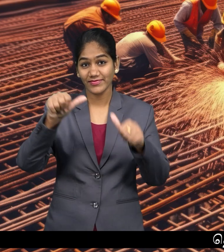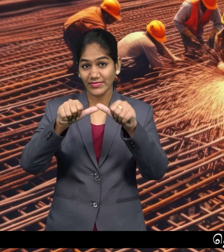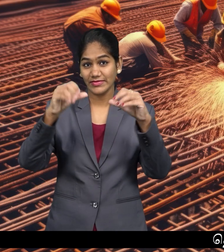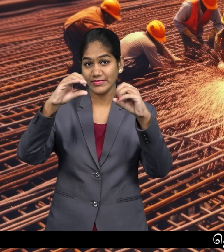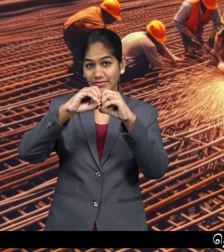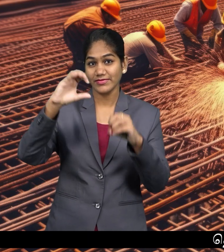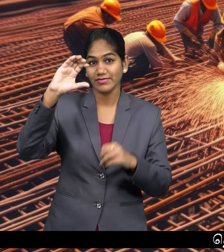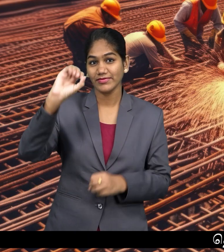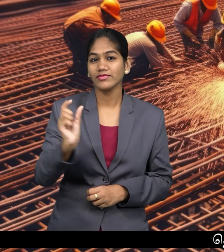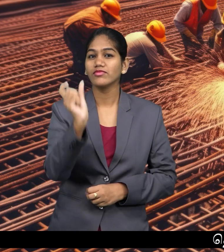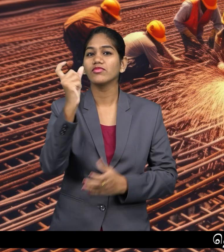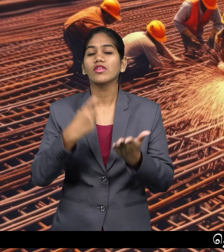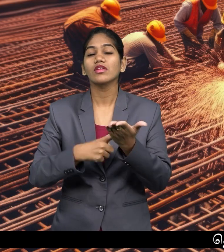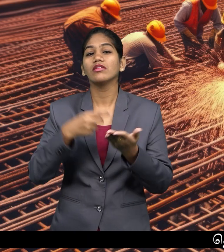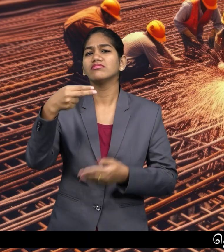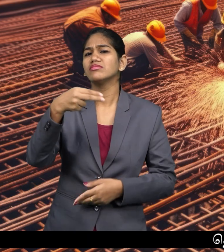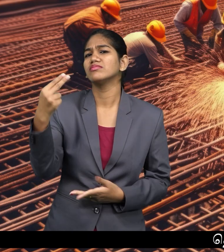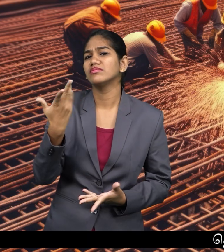தொழிலாளர்,